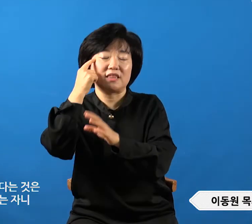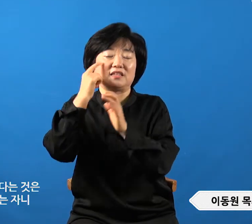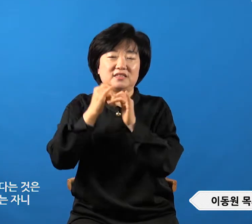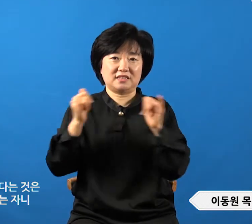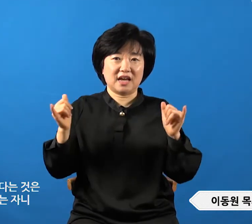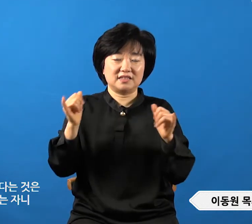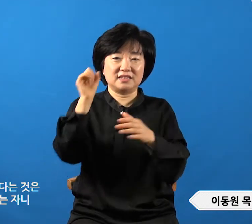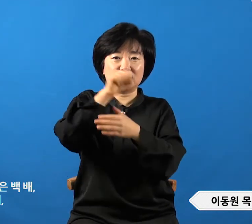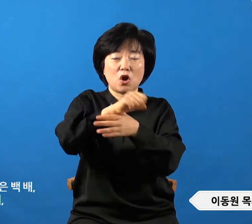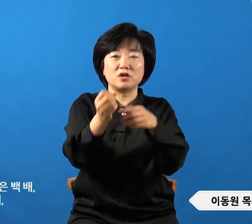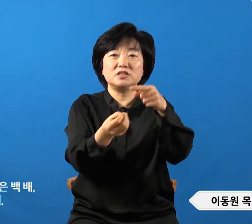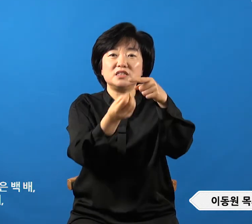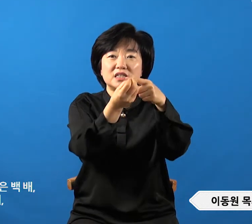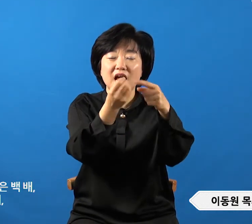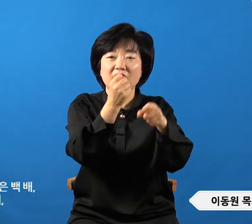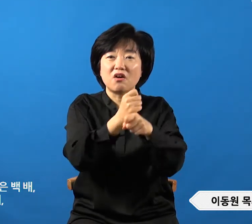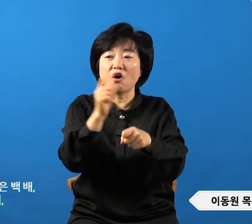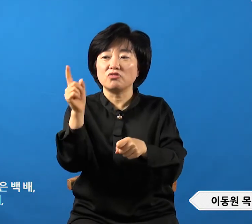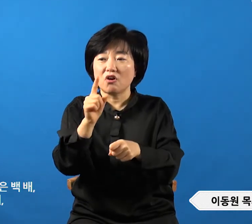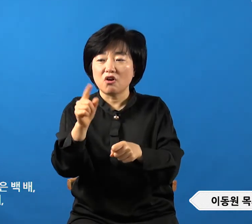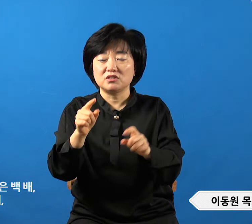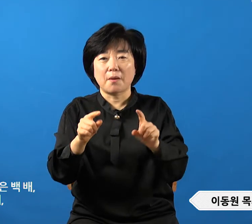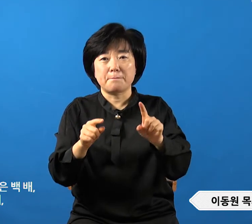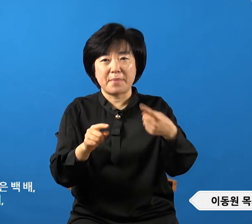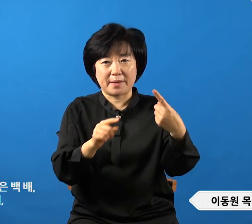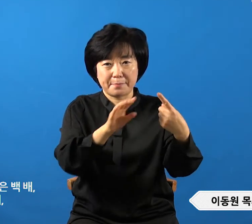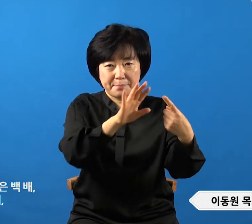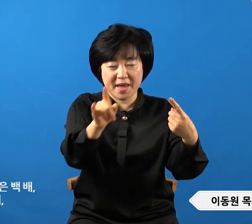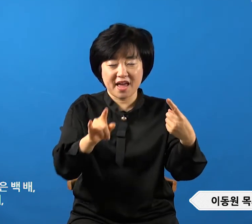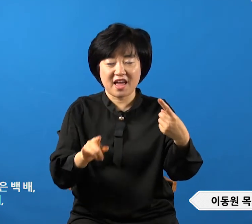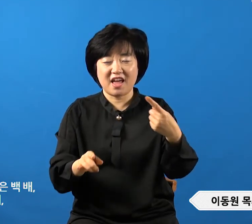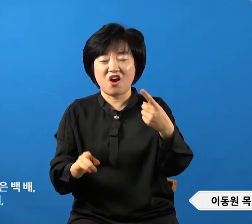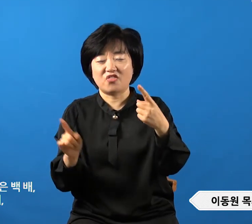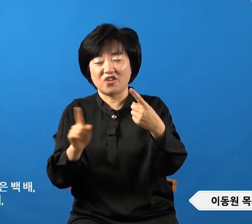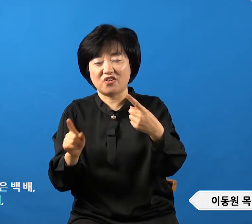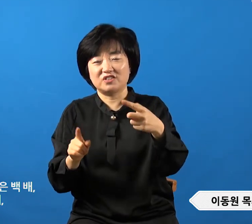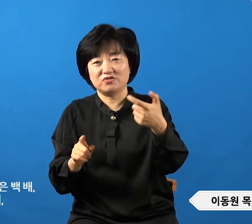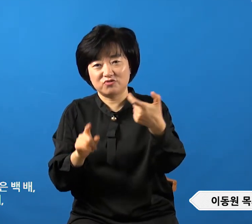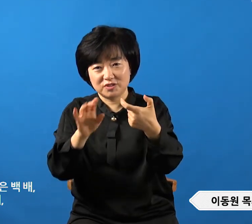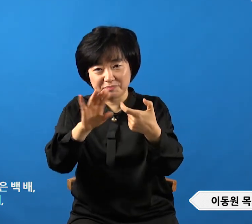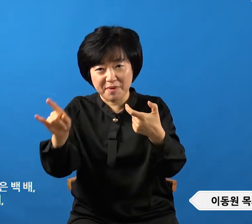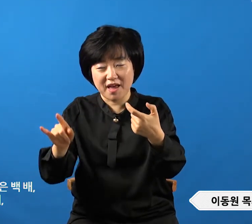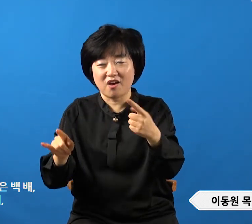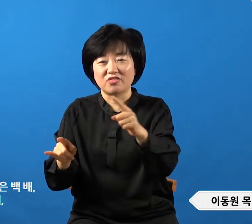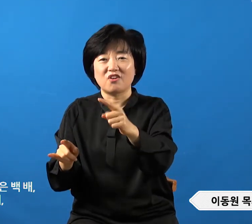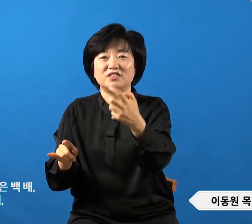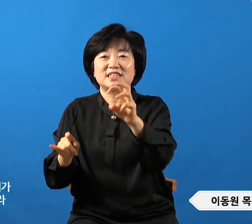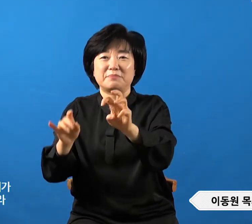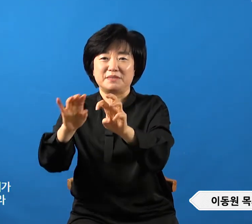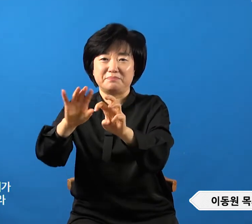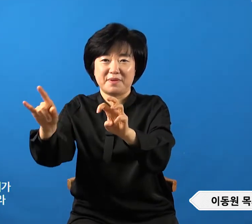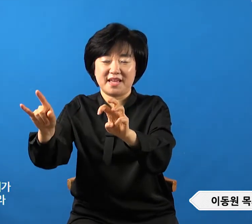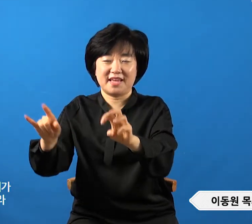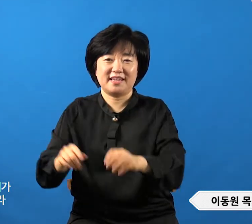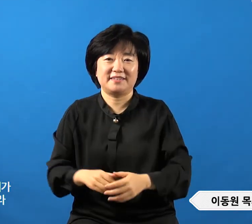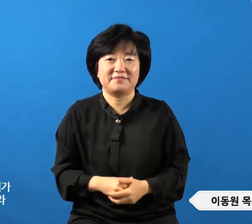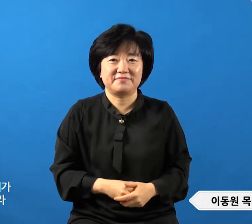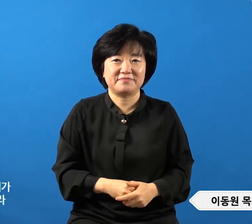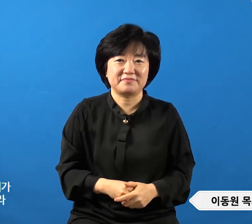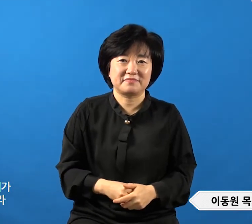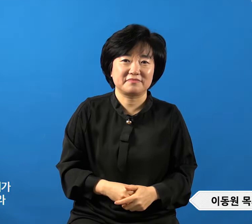자니 결실하여 어떤 것은 100배, 어떤 것은 60배, 어떤 것은 30배가